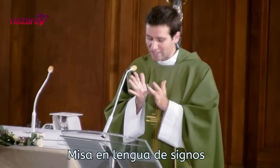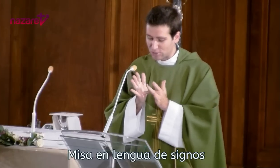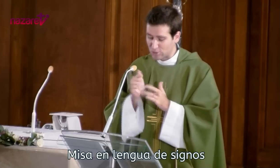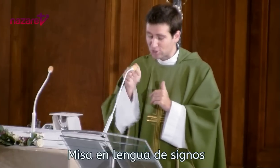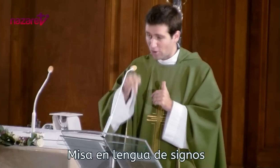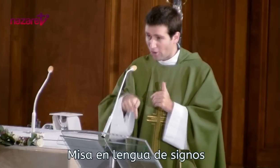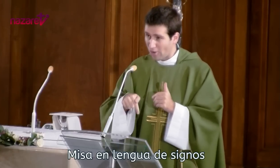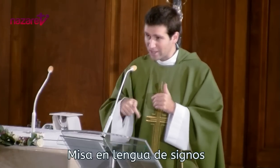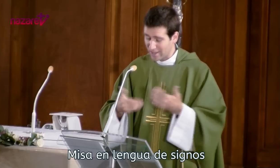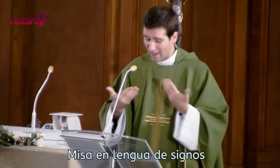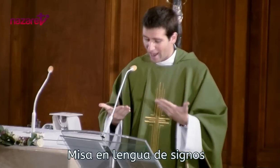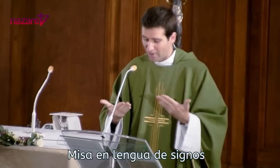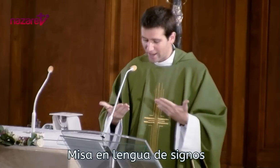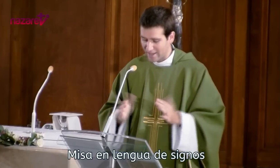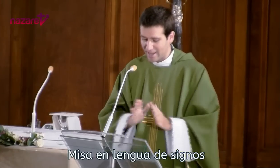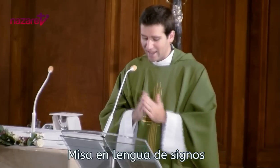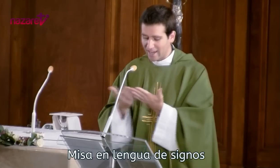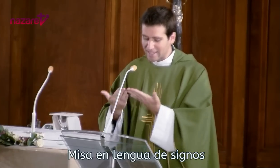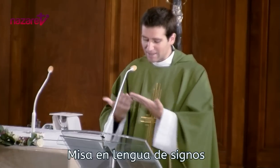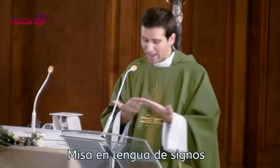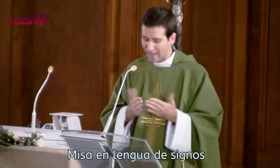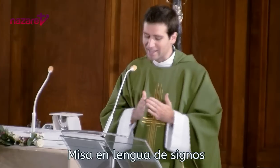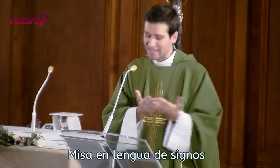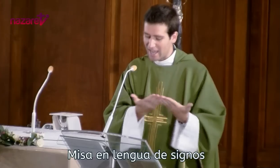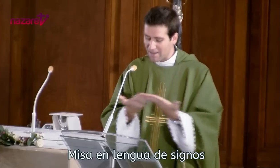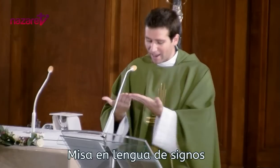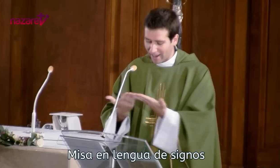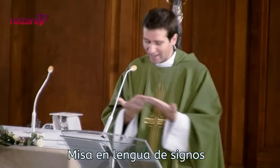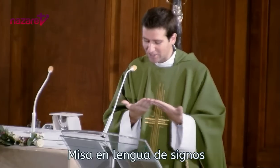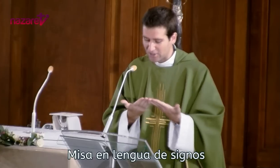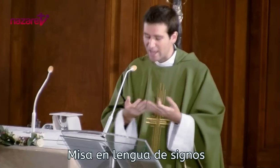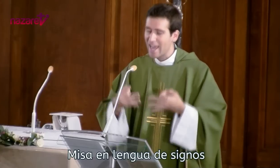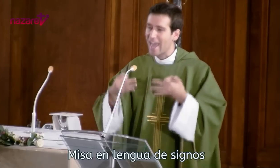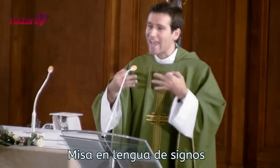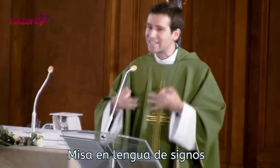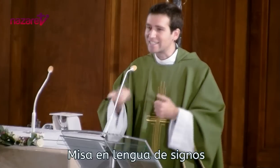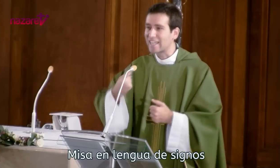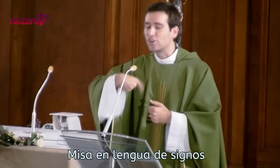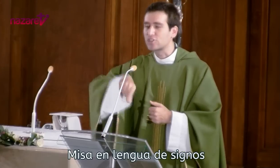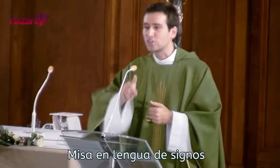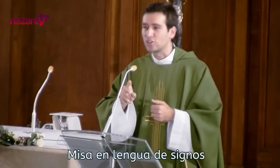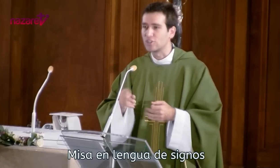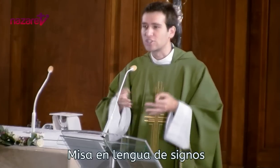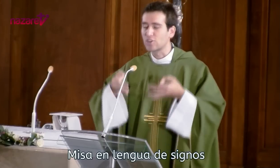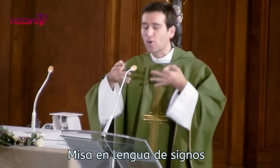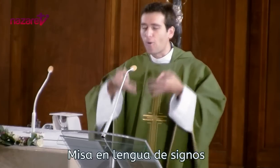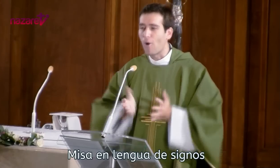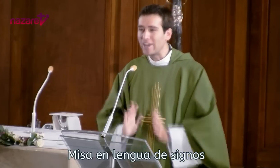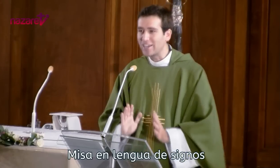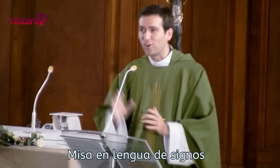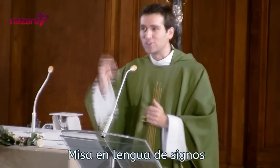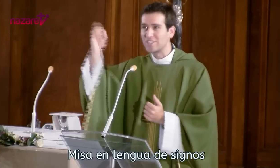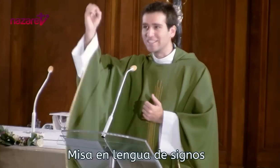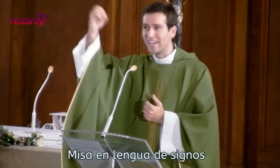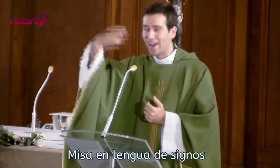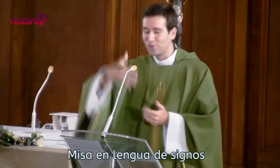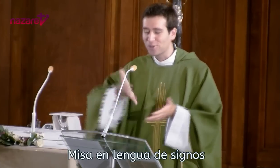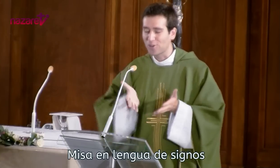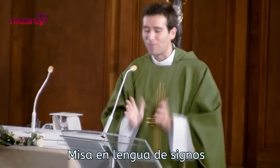Jesús hoy, ahora, en este evangelio, es que nosotros, como hijos de la luz, como